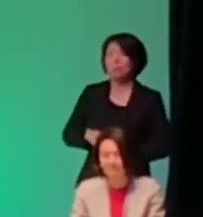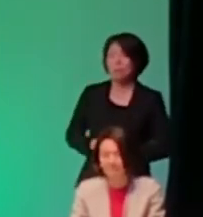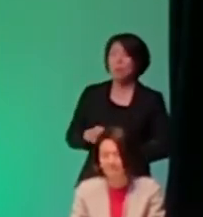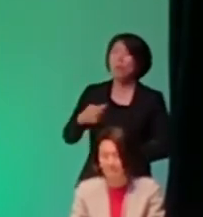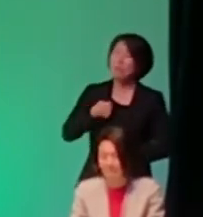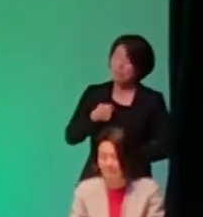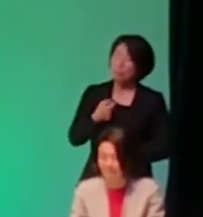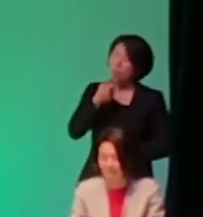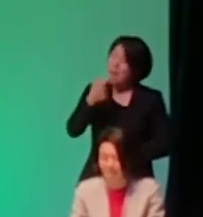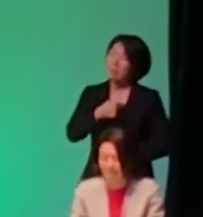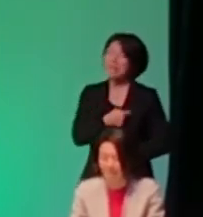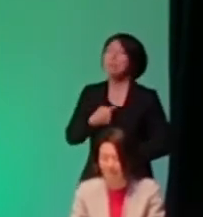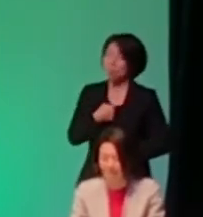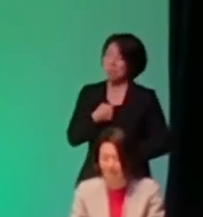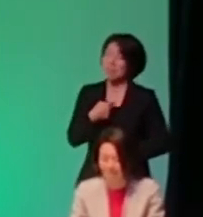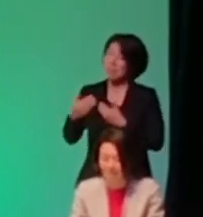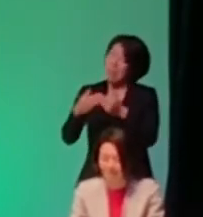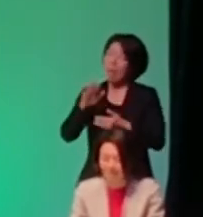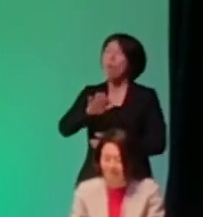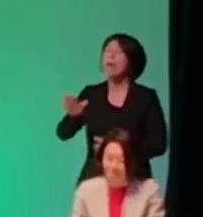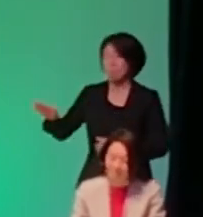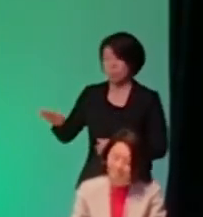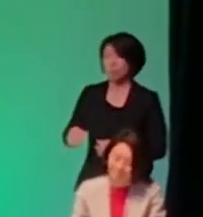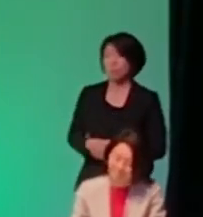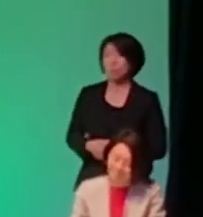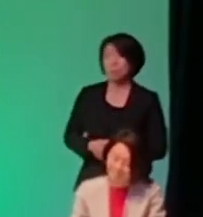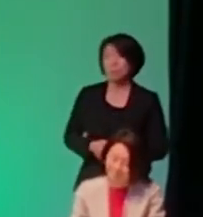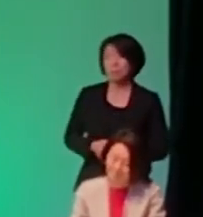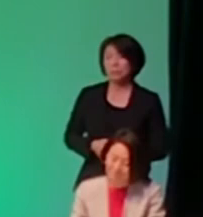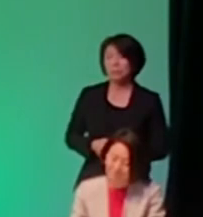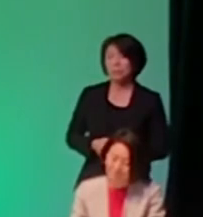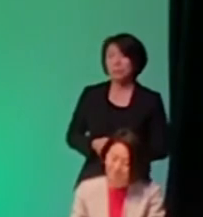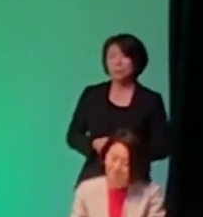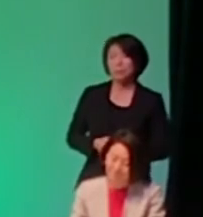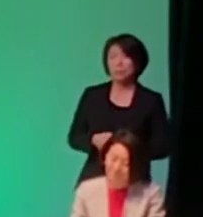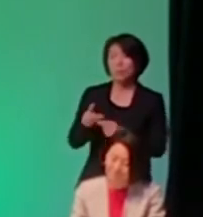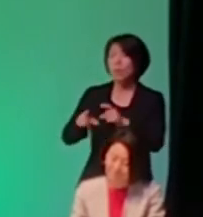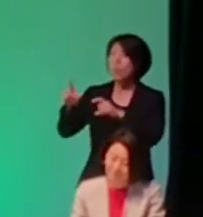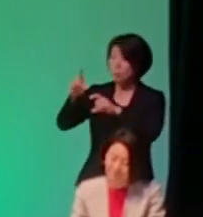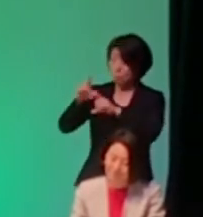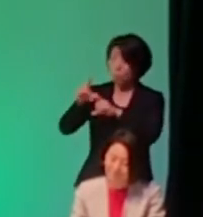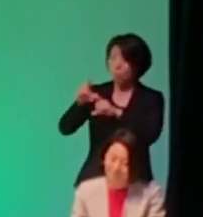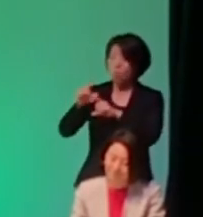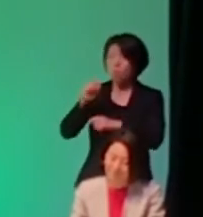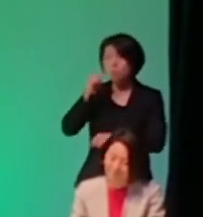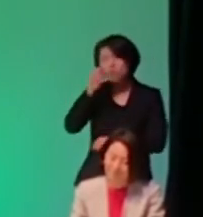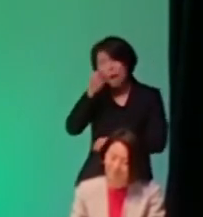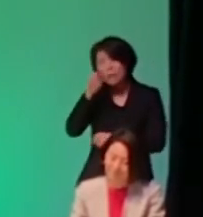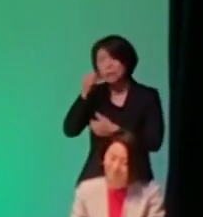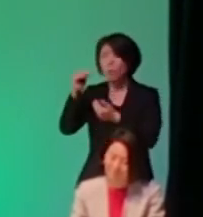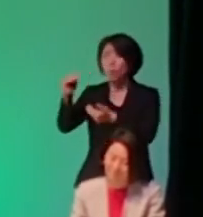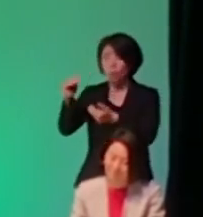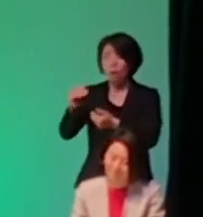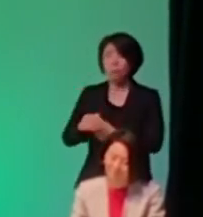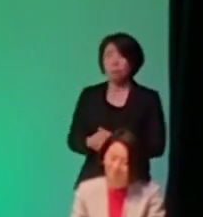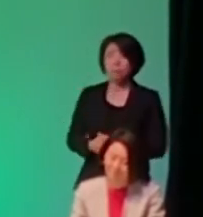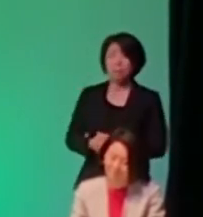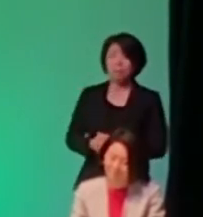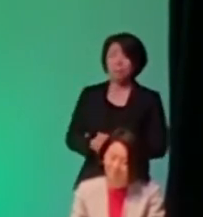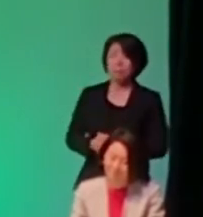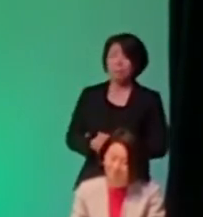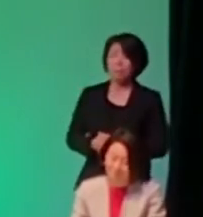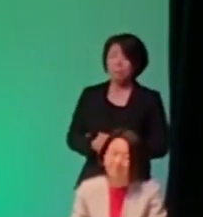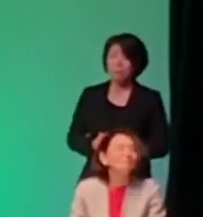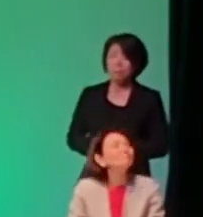際その嫌な思いをしたことはあります。それでそれよりもですね、難しかったのはどうし